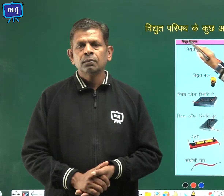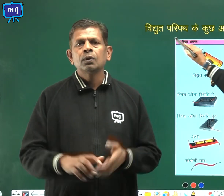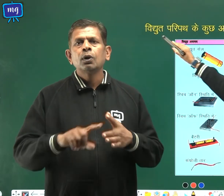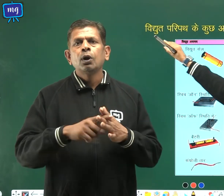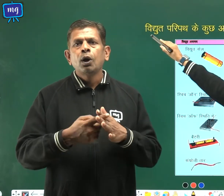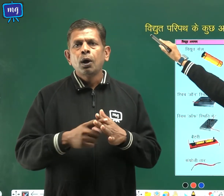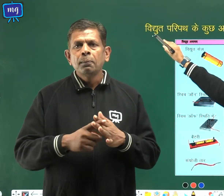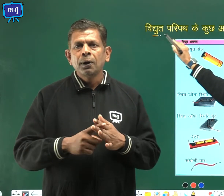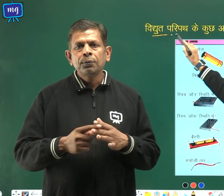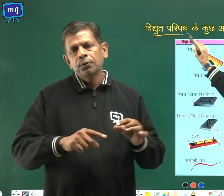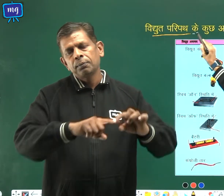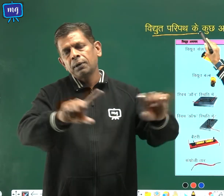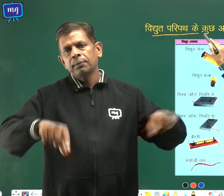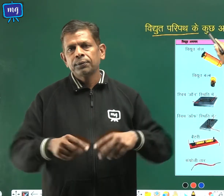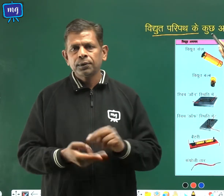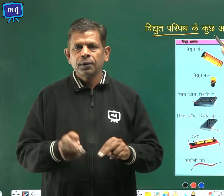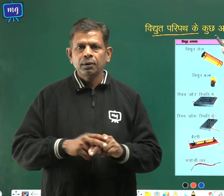विद्युत परिपथ के